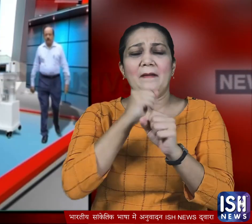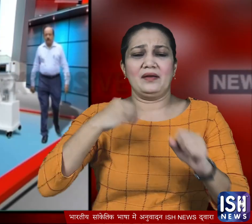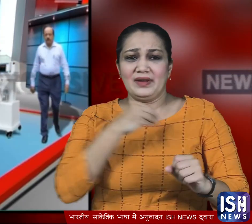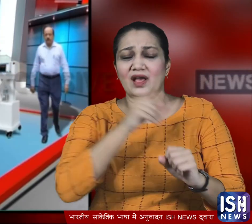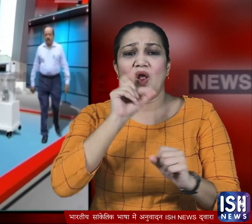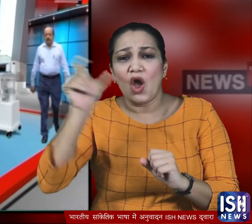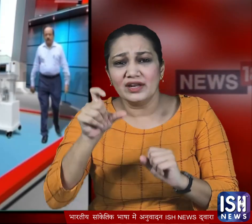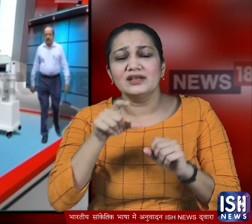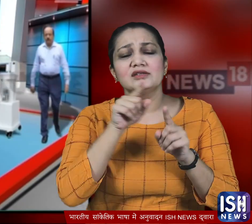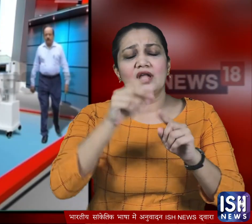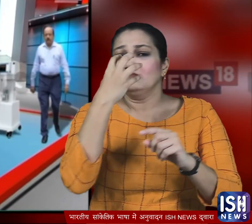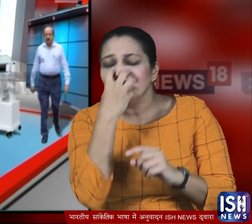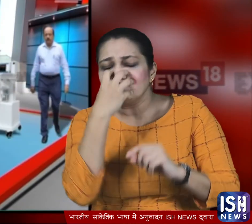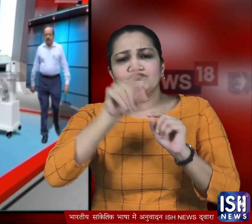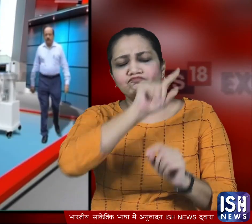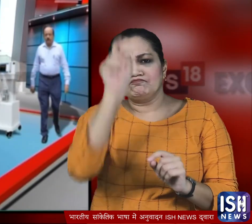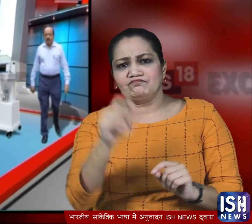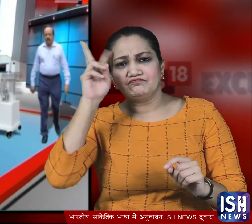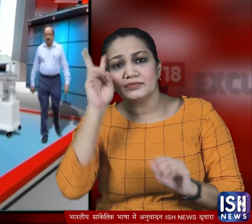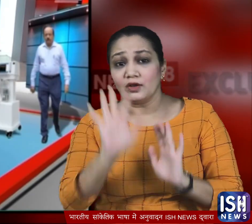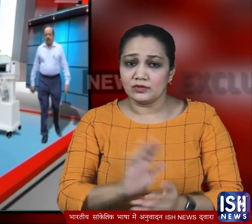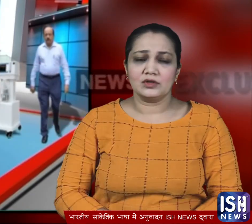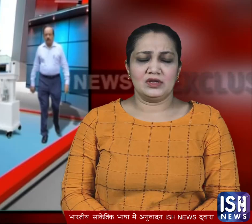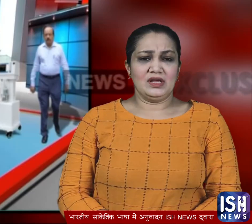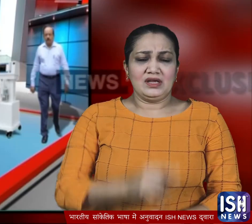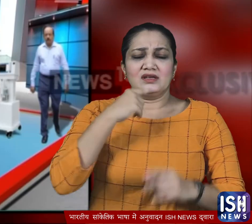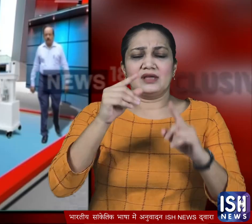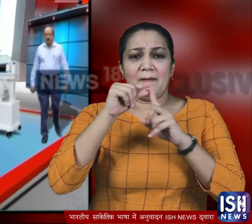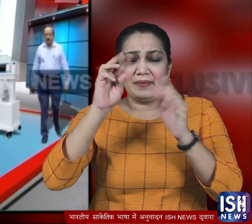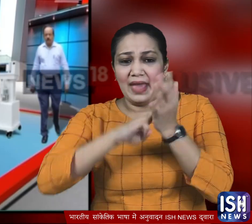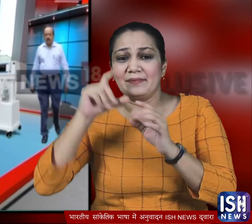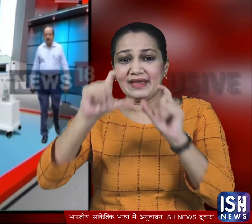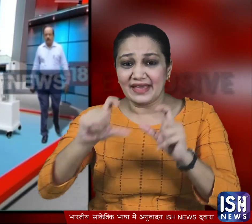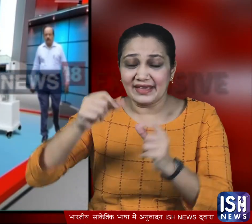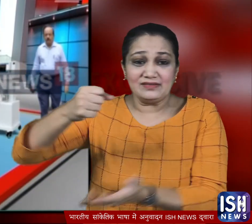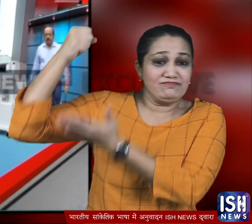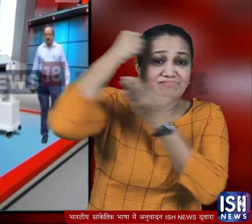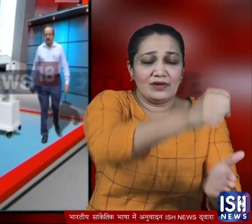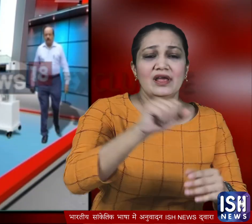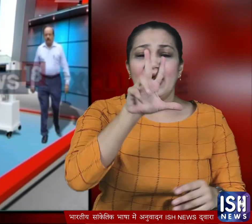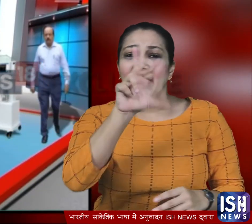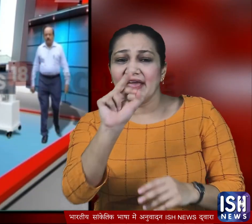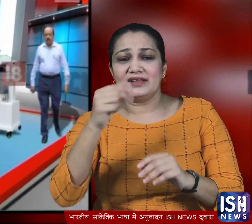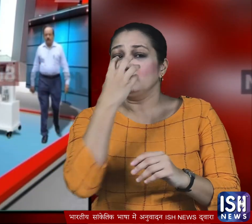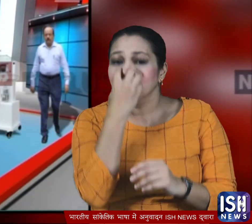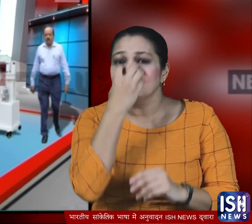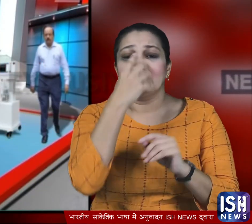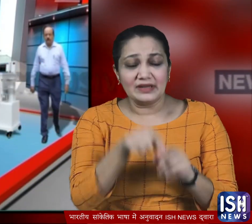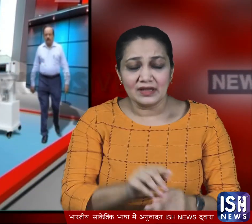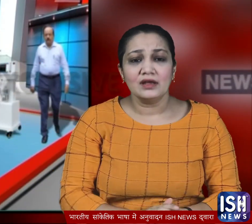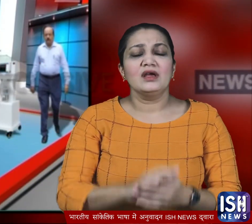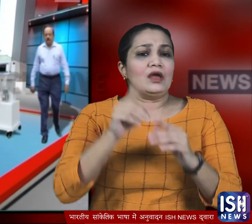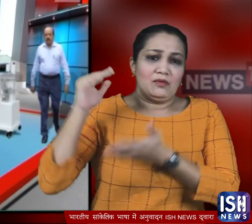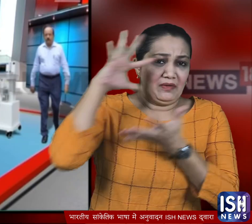सिंह मेडिकल कॉलेज को भेजे गए वेंटिलेटर पर सवाल उठाए और दावा किया कि पीएम केयर्स फंड के जरिए जो 80 वेंटिलेटर भेजे गए